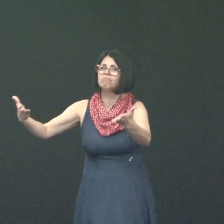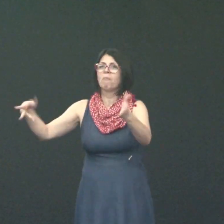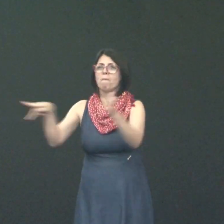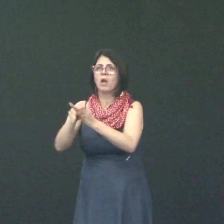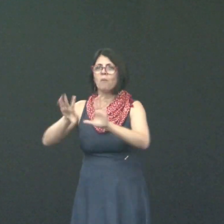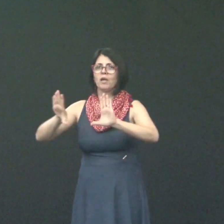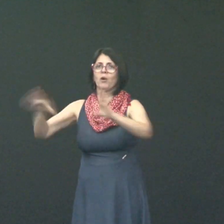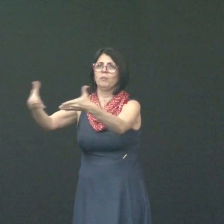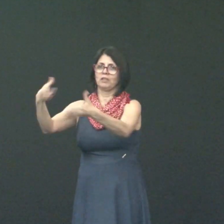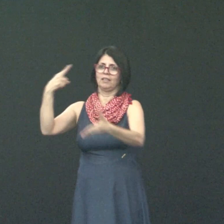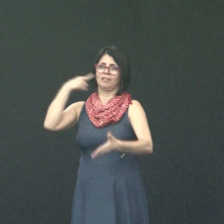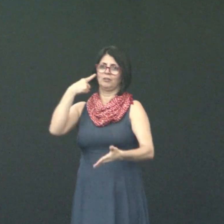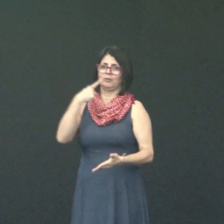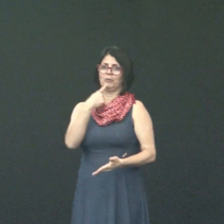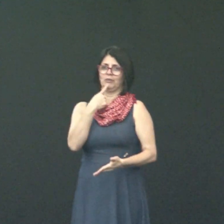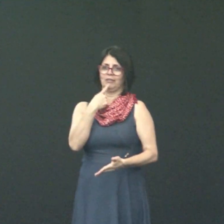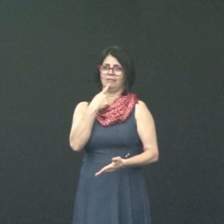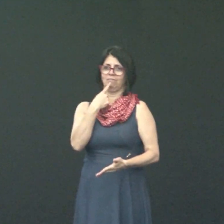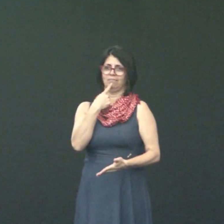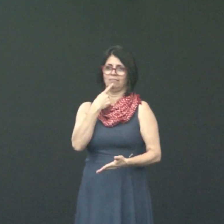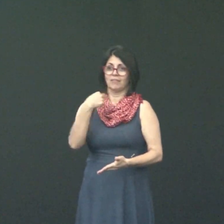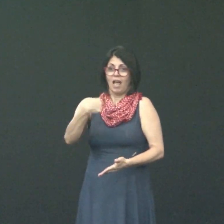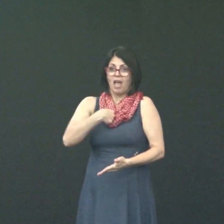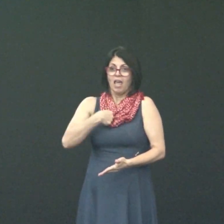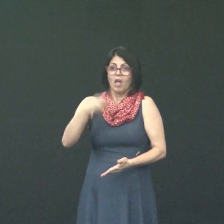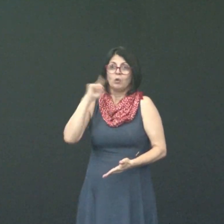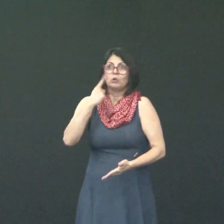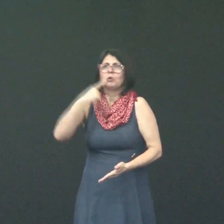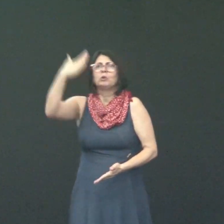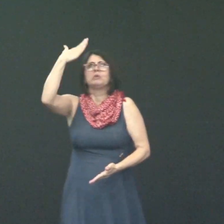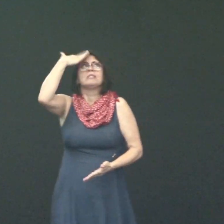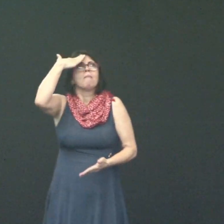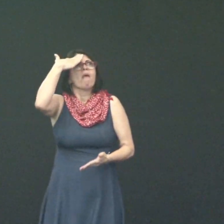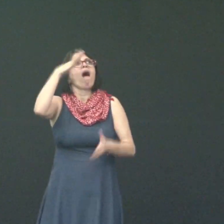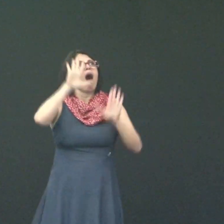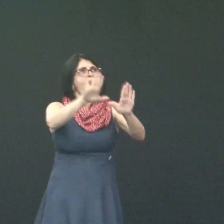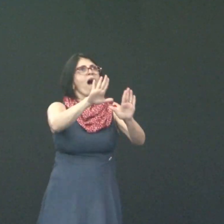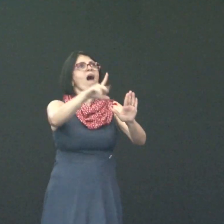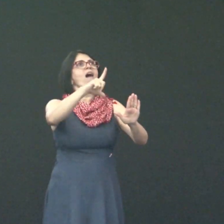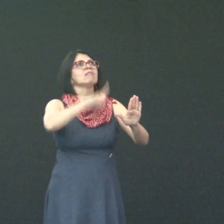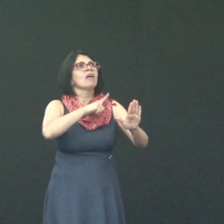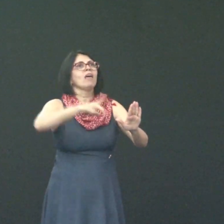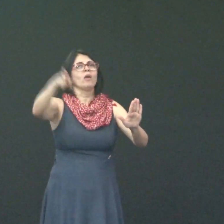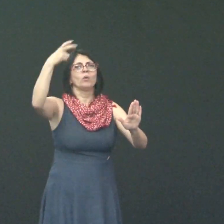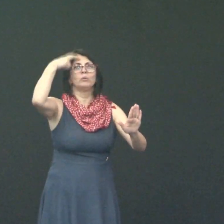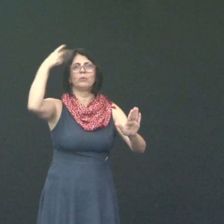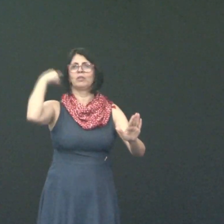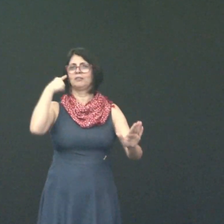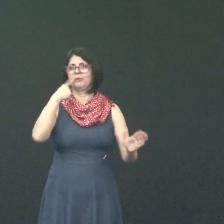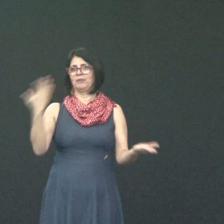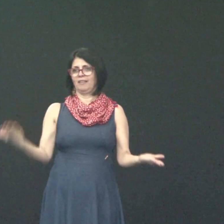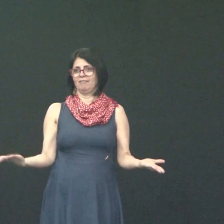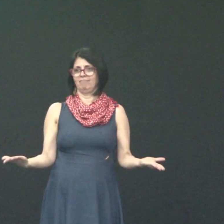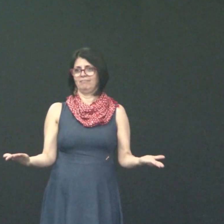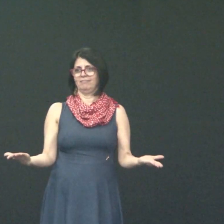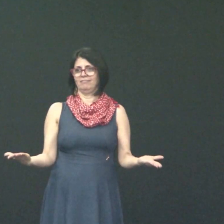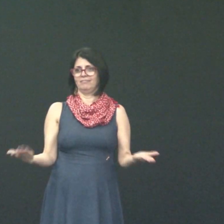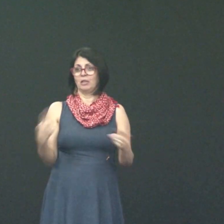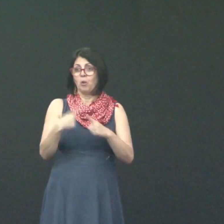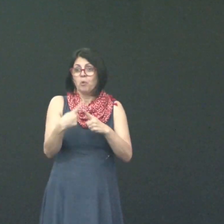aprendizado em busca desta área. Eu sou surda, eu já tenho em